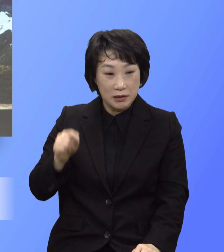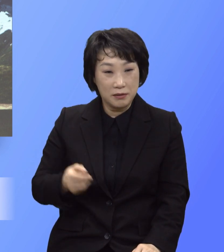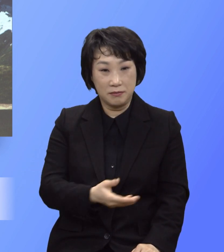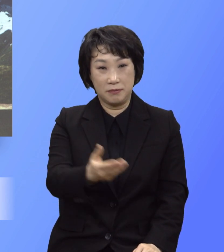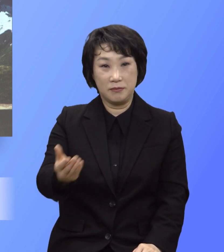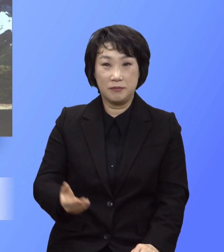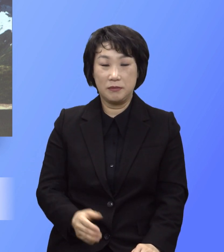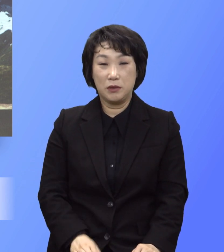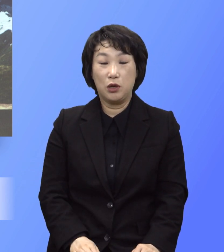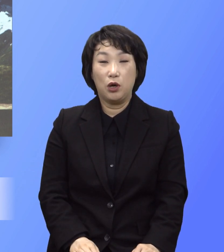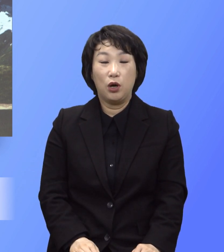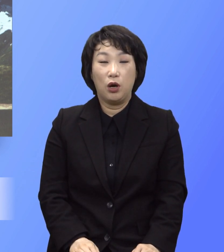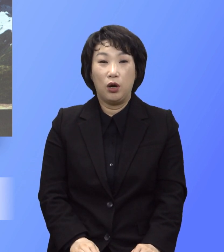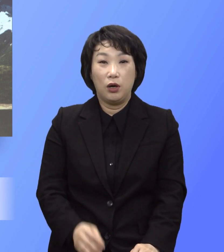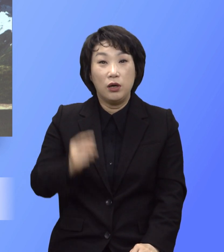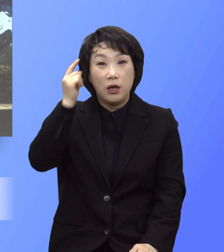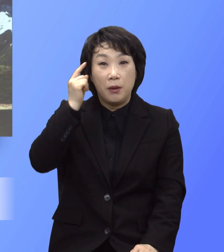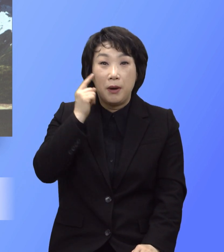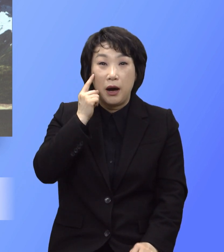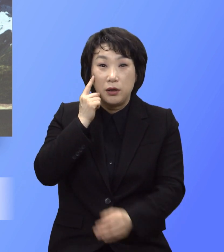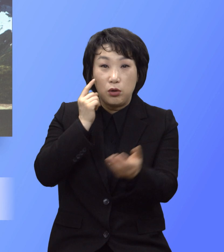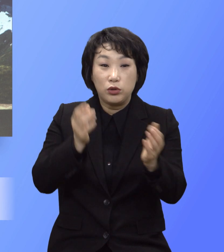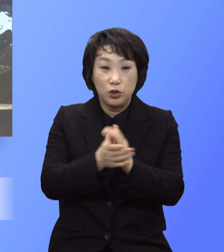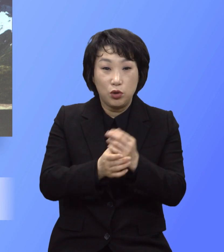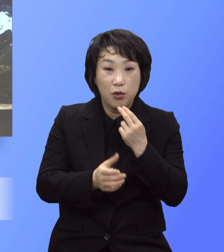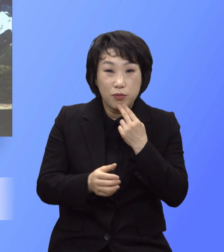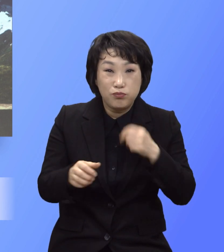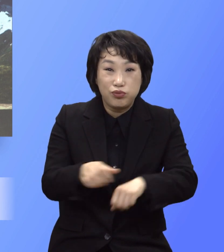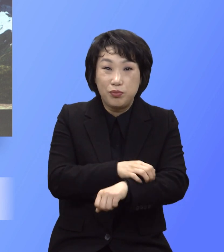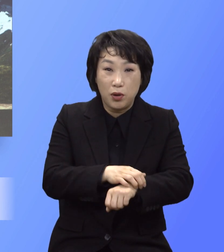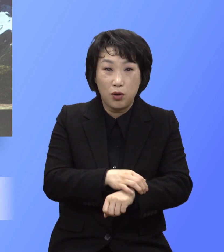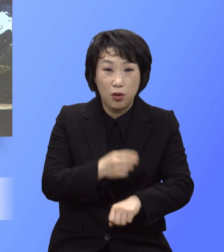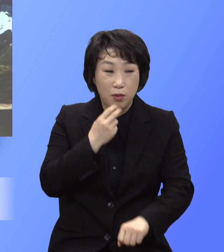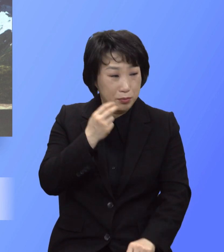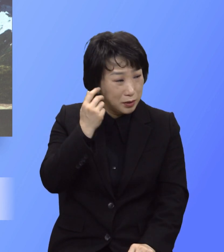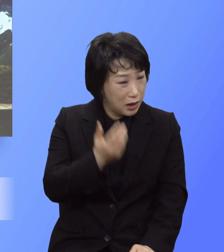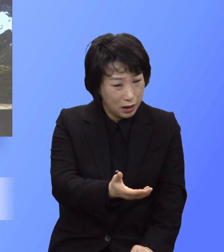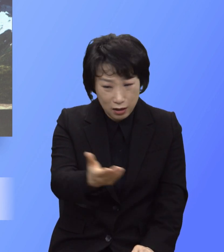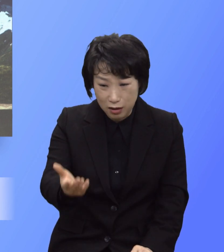여러분 잘 들어보세요. 기도 안 하면 불편하지 않습니까?